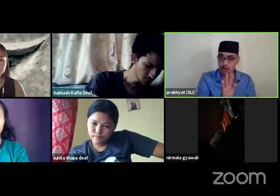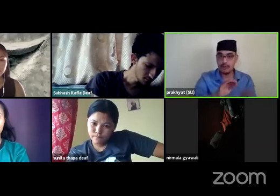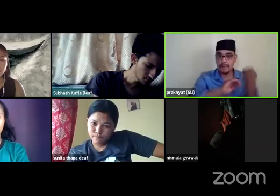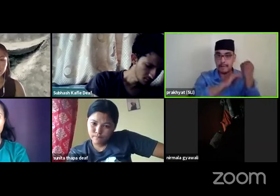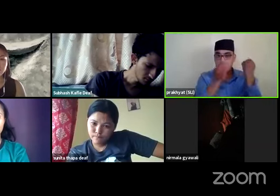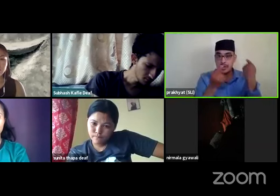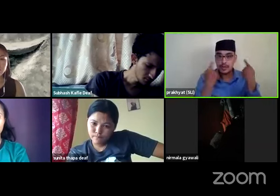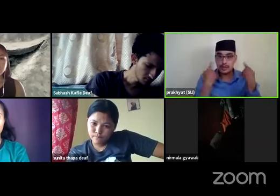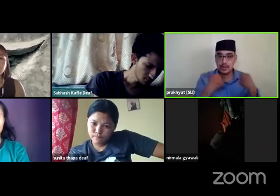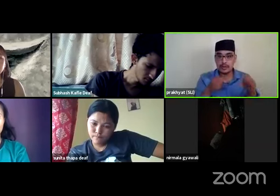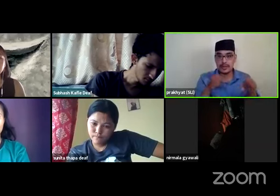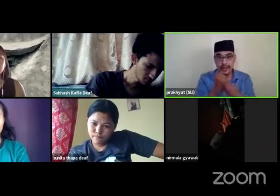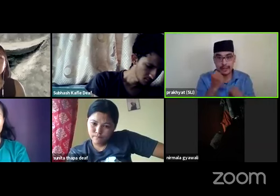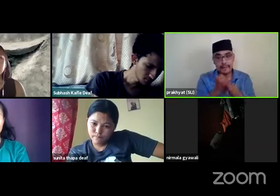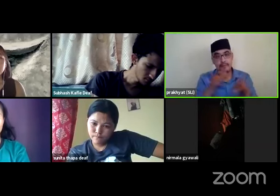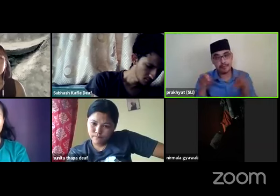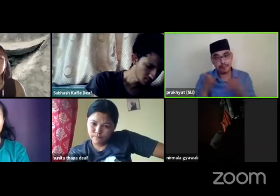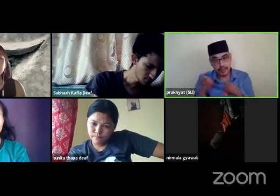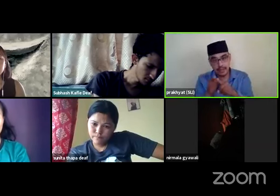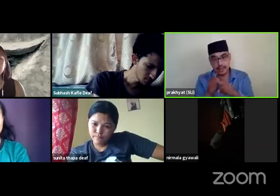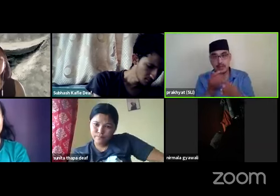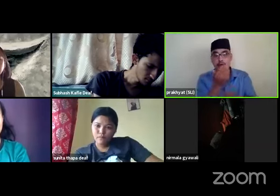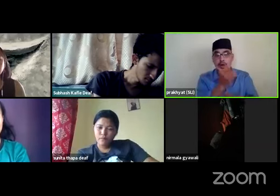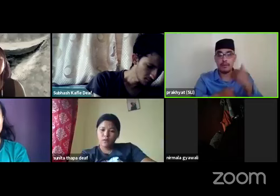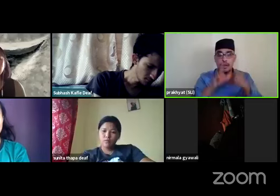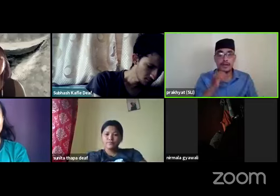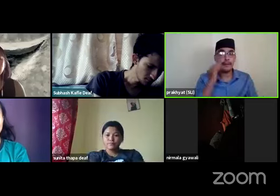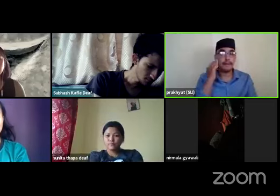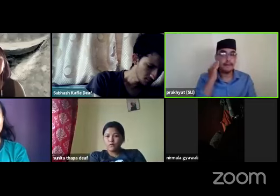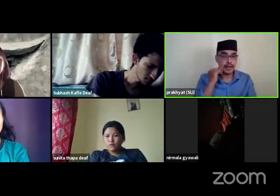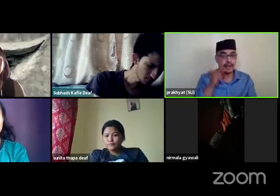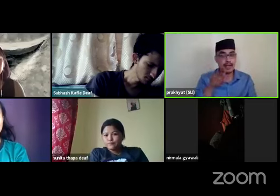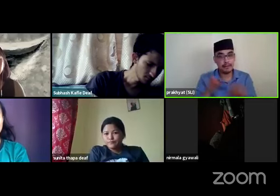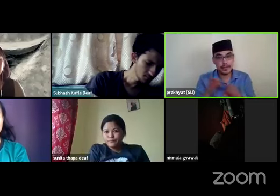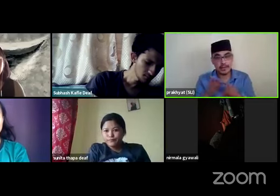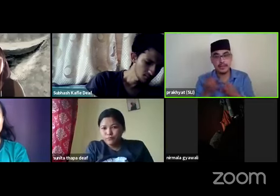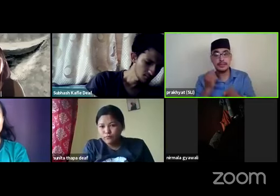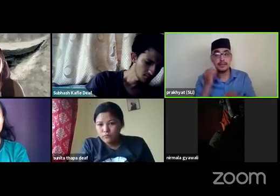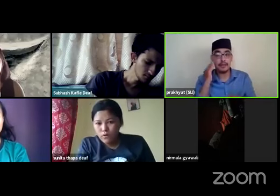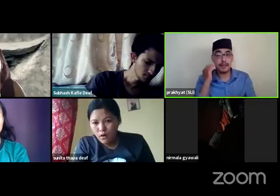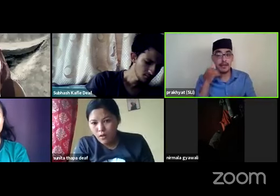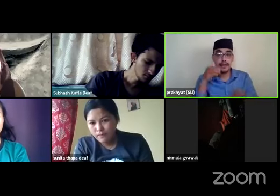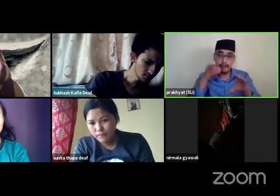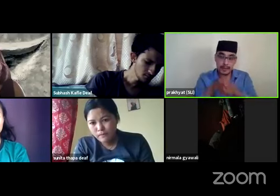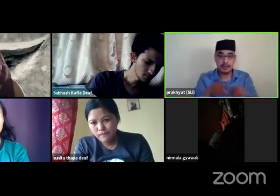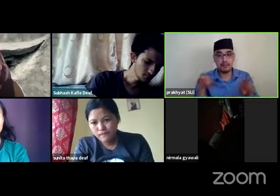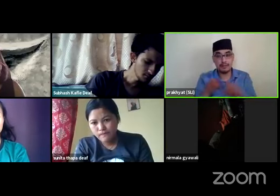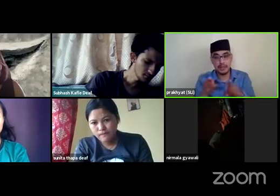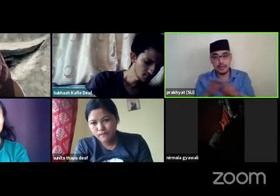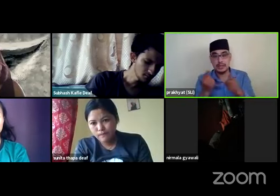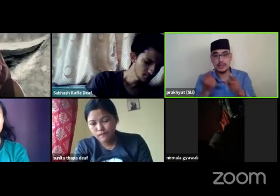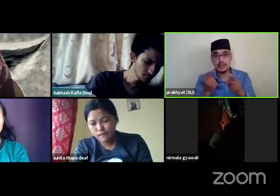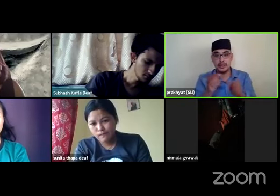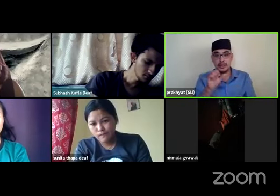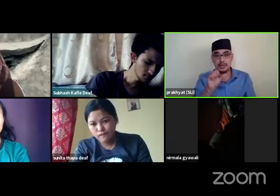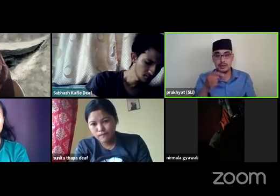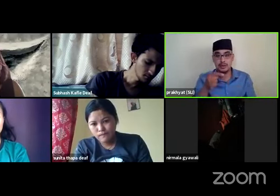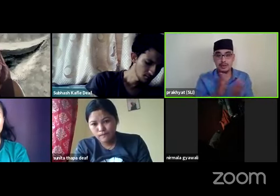काम गर्दाखेरि पनि अपाङ्गता भएको महिलाहरू महिलाभित्र पनि फेरि प्रतिमाजीको कुरा जुन जुन चाहिँ डाइभर्सिटीको कुराहरू